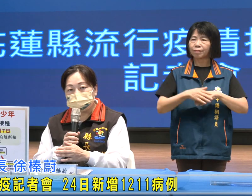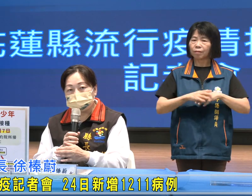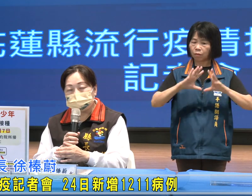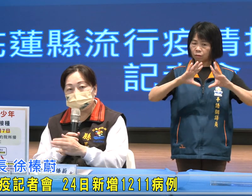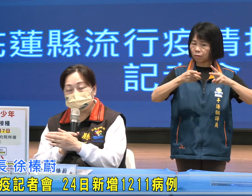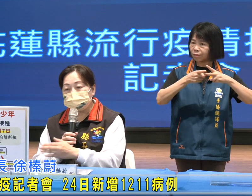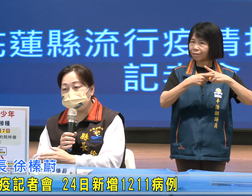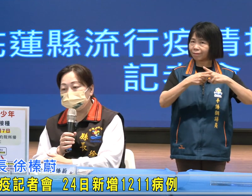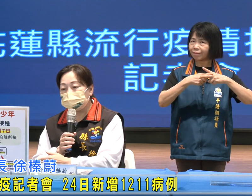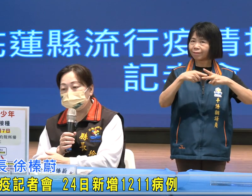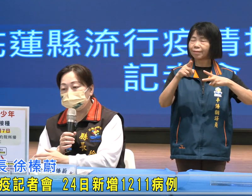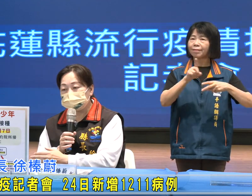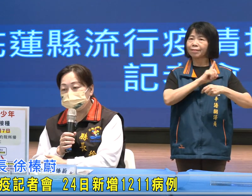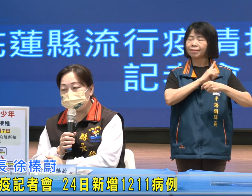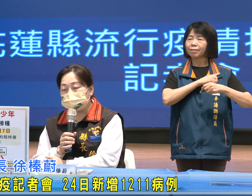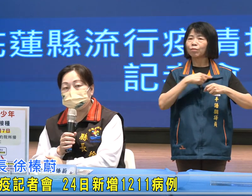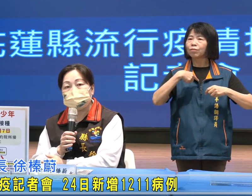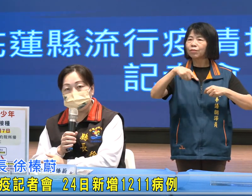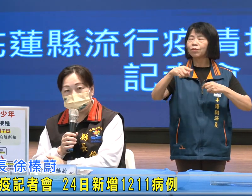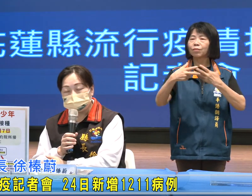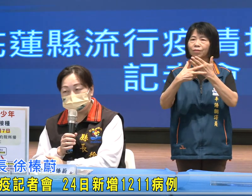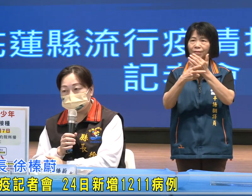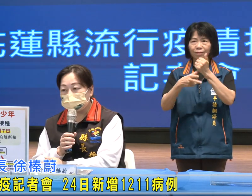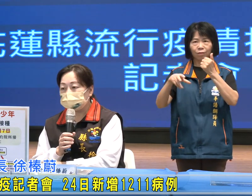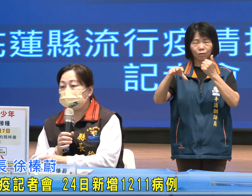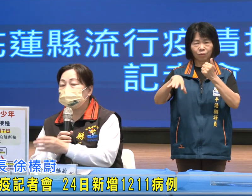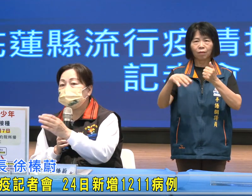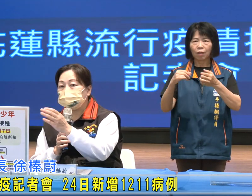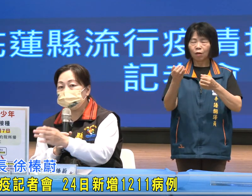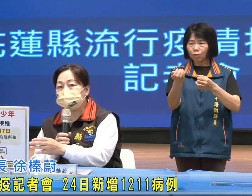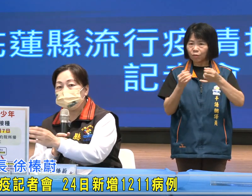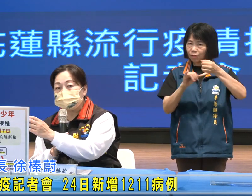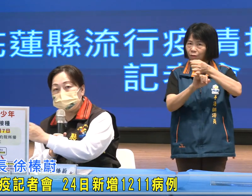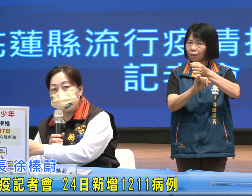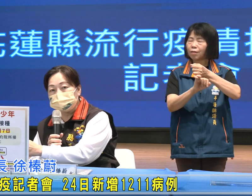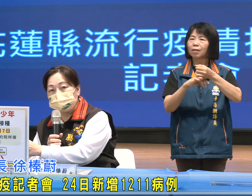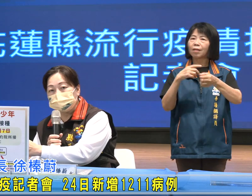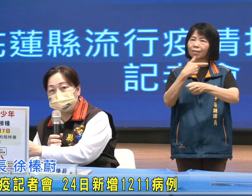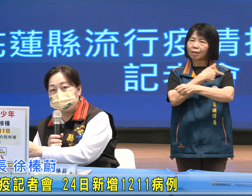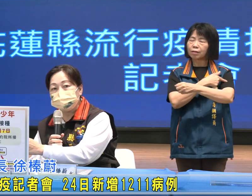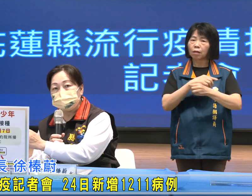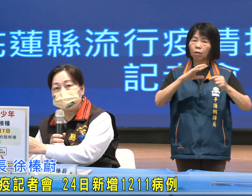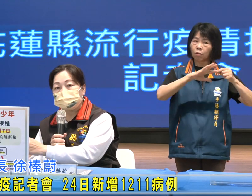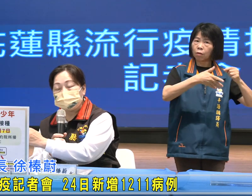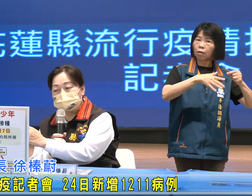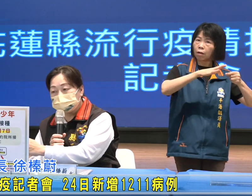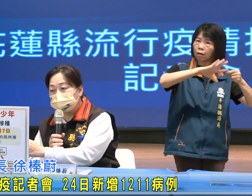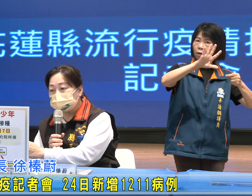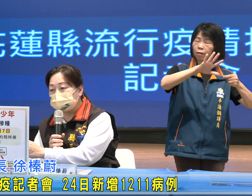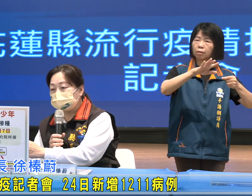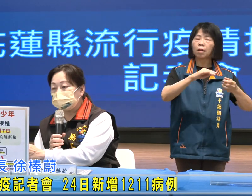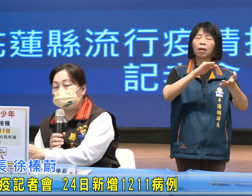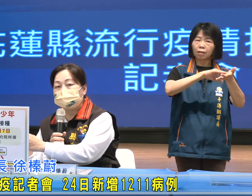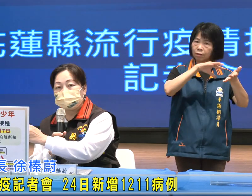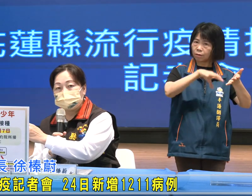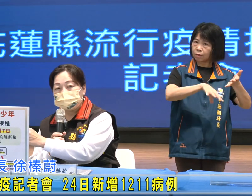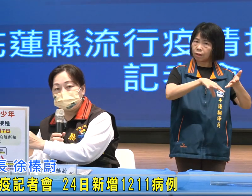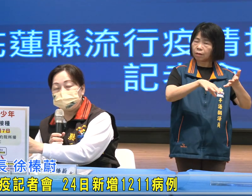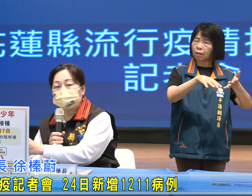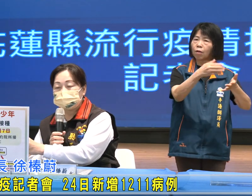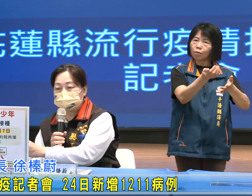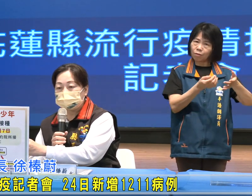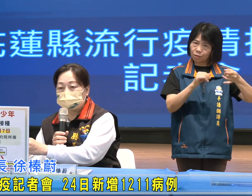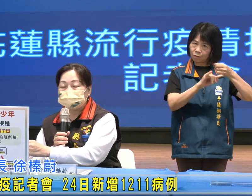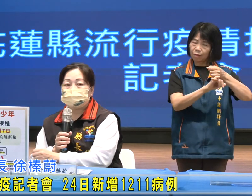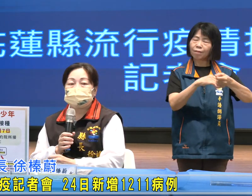小的部分您就到卫生所来预约施打，国中高中的部分就到医院来